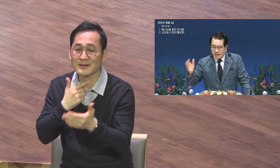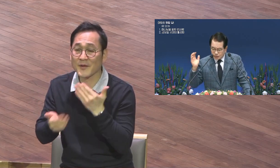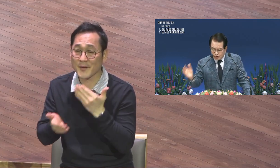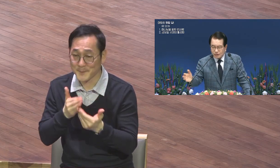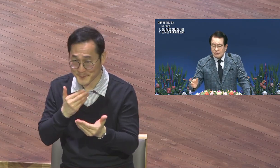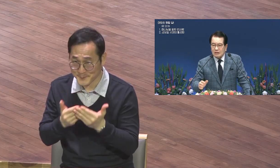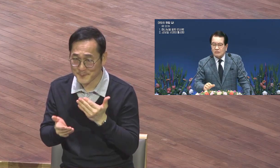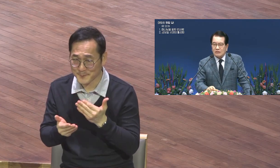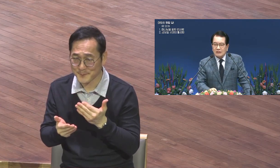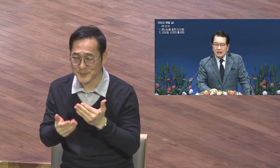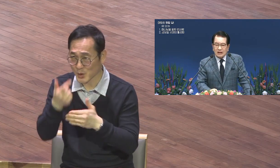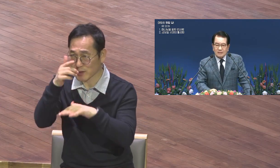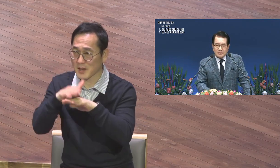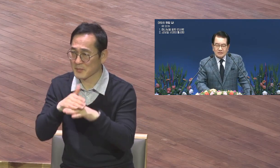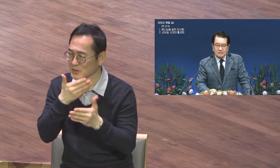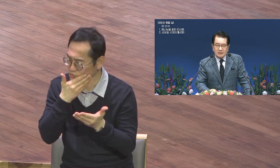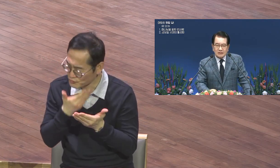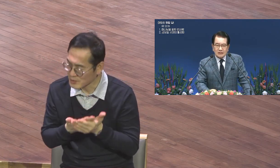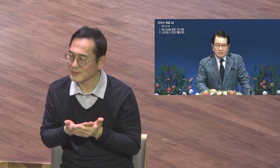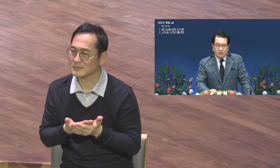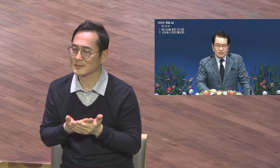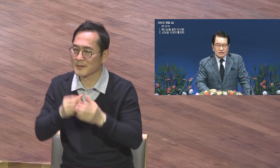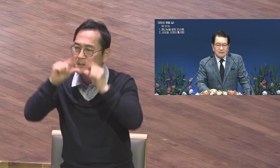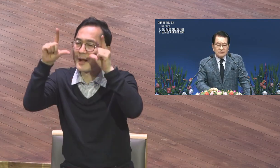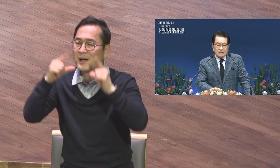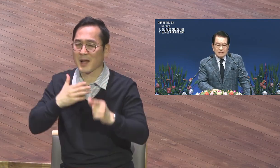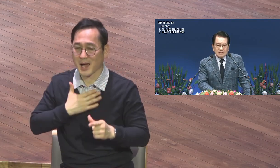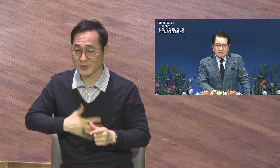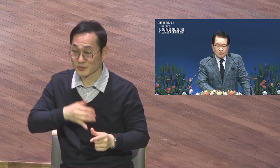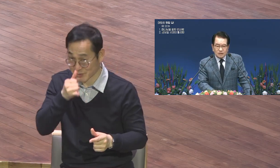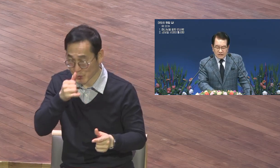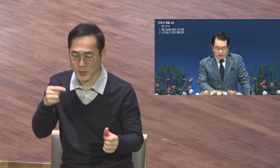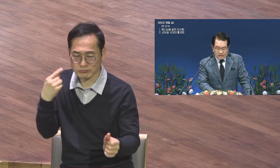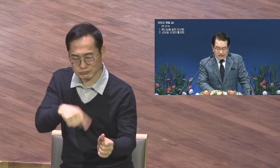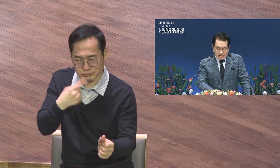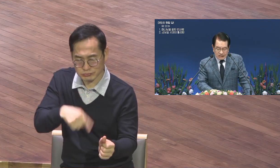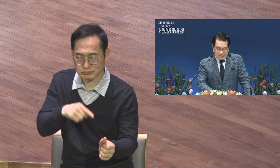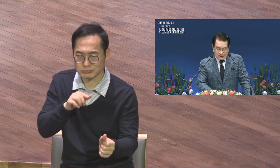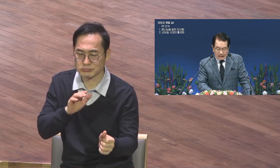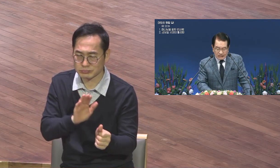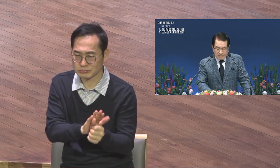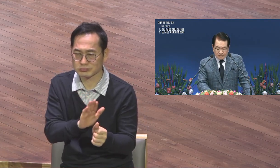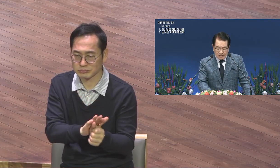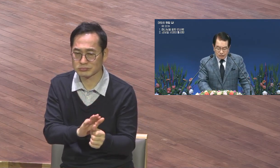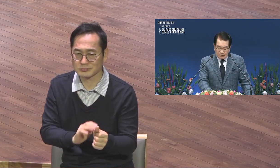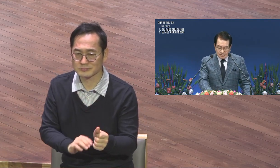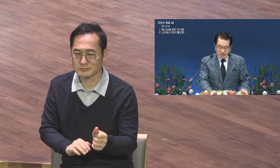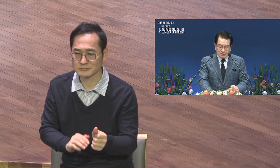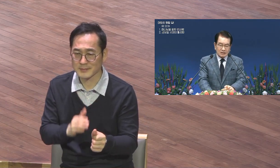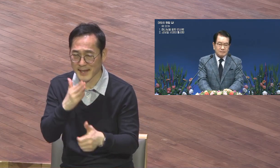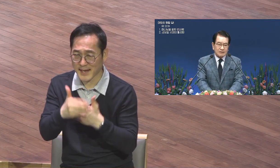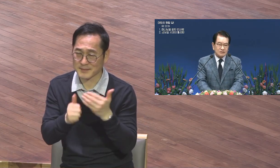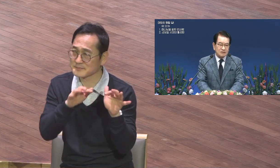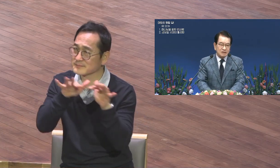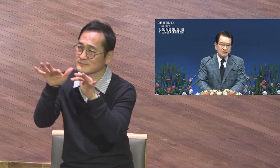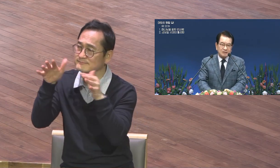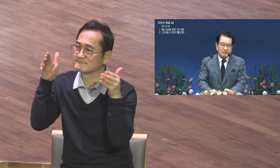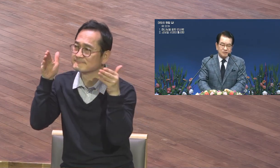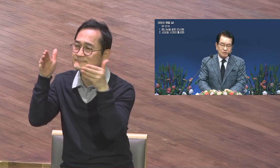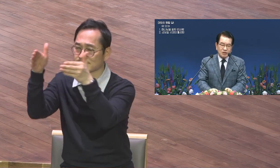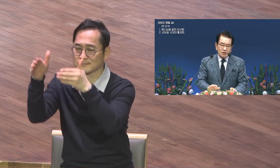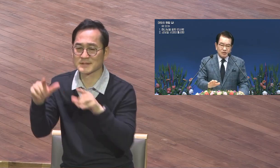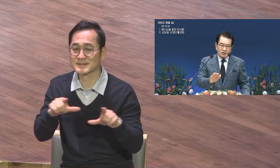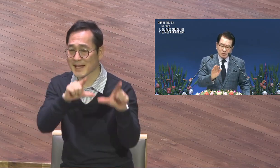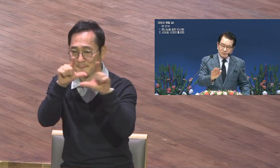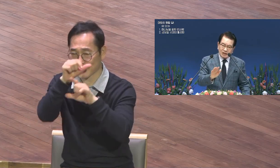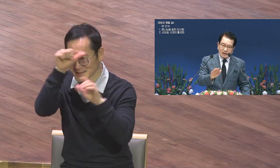사랑하고 예배의 중요성을 알고 하나님께 정말 모든 삶 모든 생활 자체가 하나님 앞에 기도하면서 응답받을 수 있는 그런 사람이